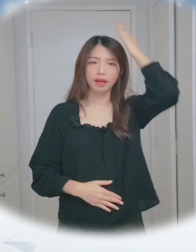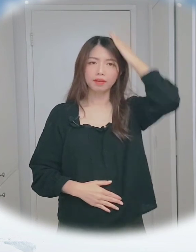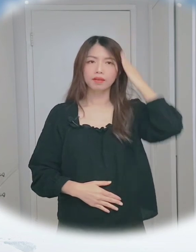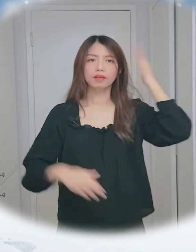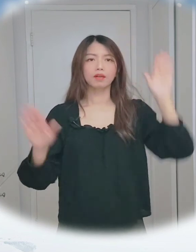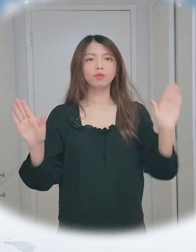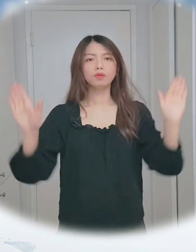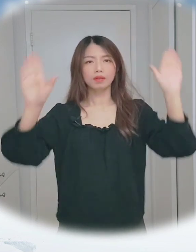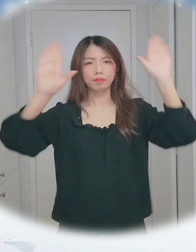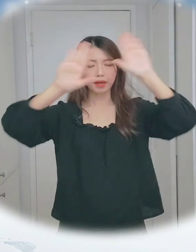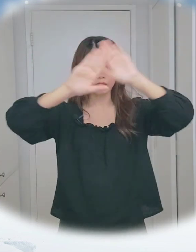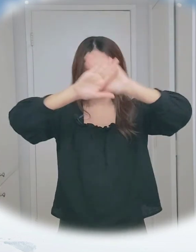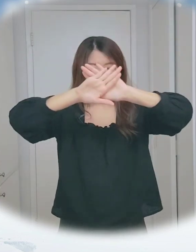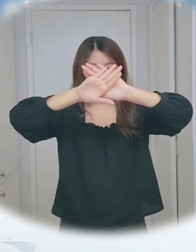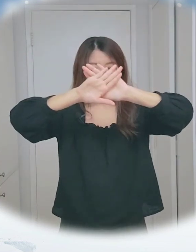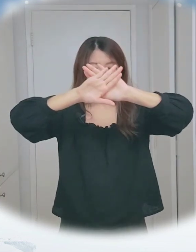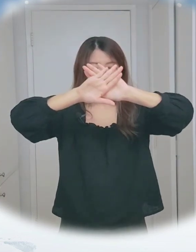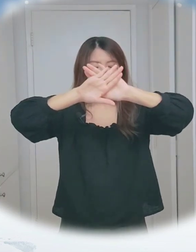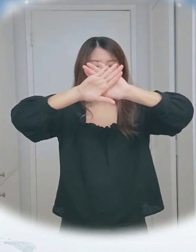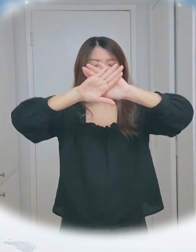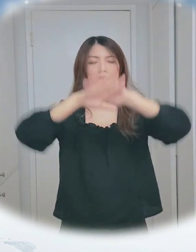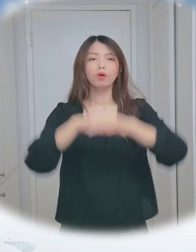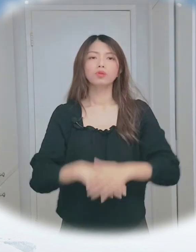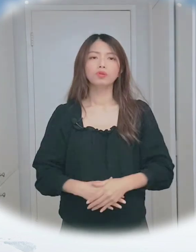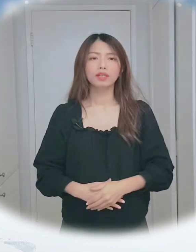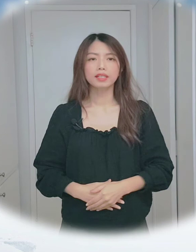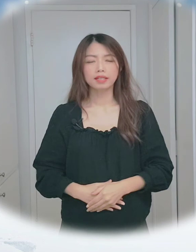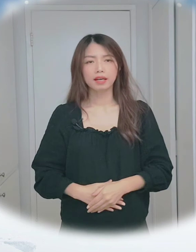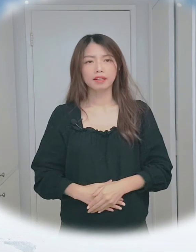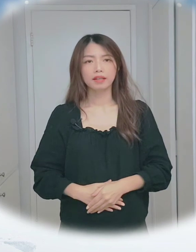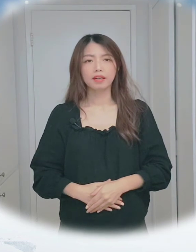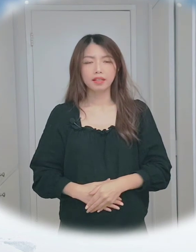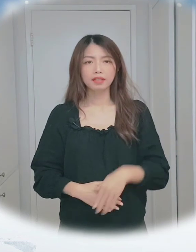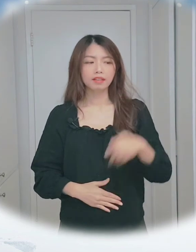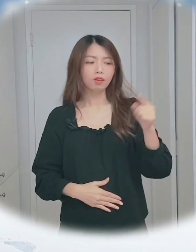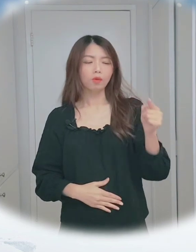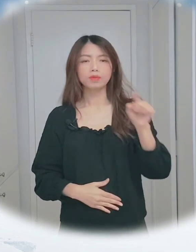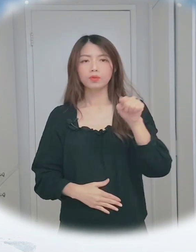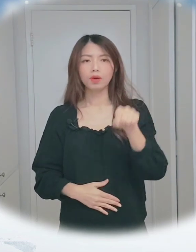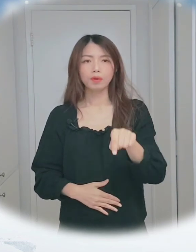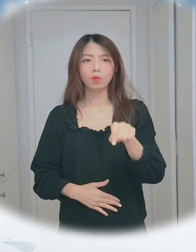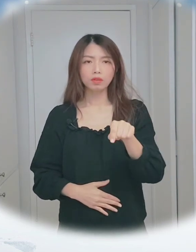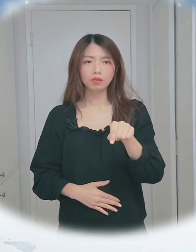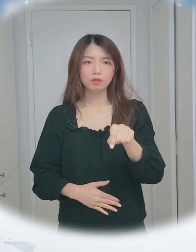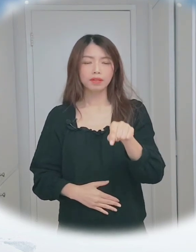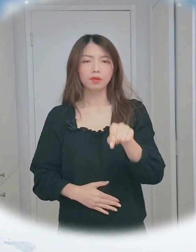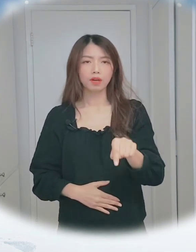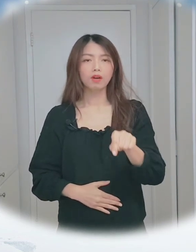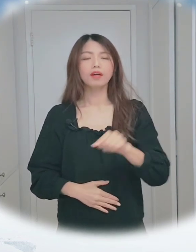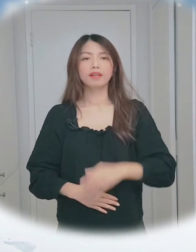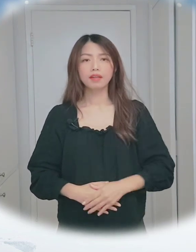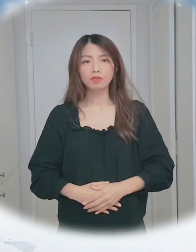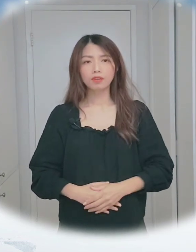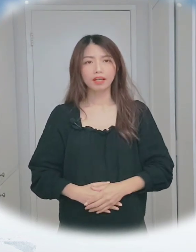수어입니다. 그리고 앞에 가려주시면 어둡다. 어두운 이 세상을 이는요. 검지로 앞에 콕 찍어주시면